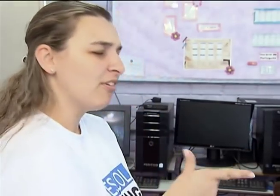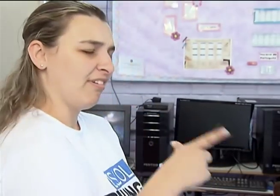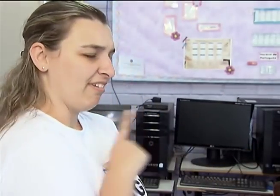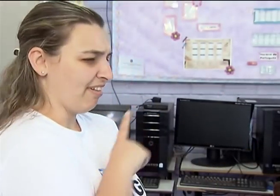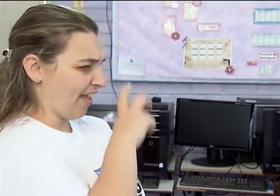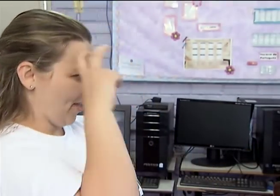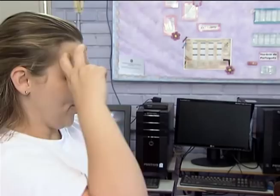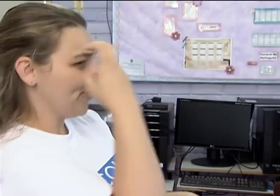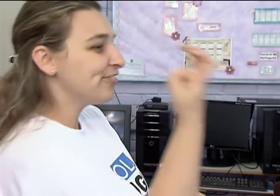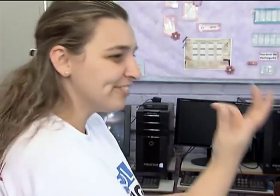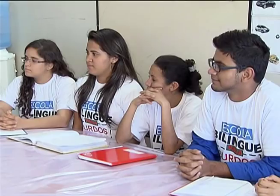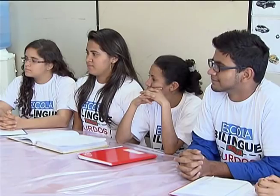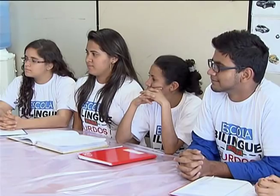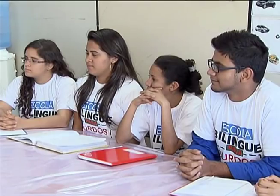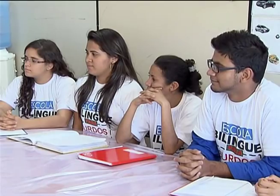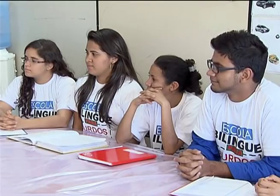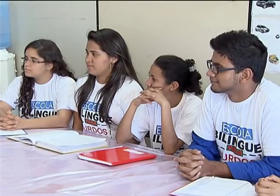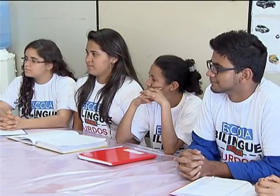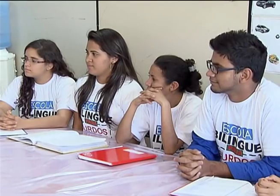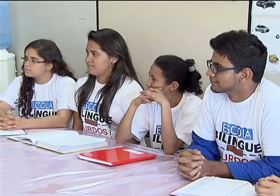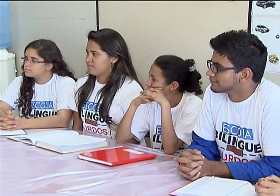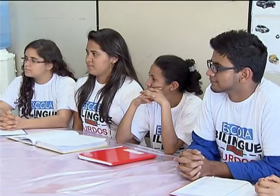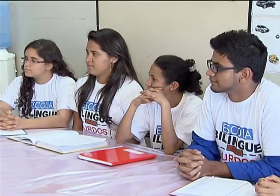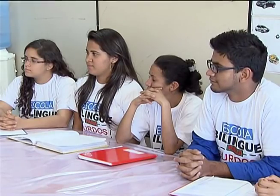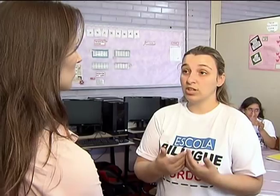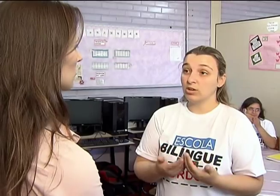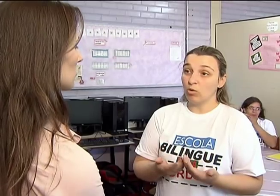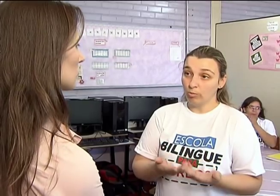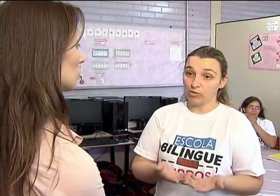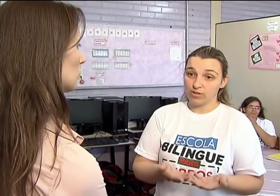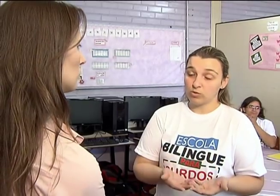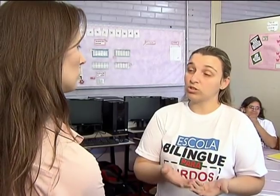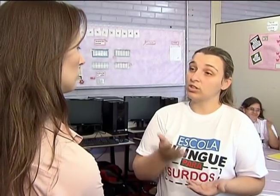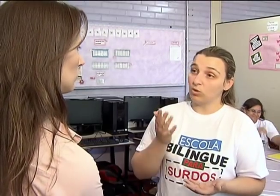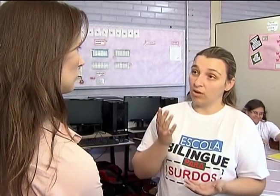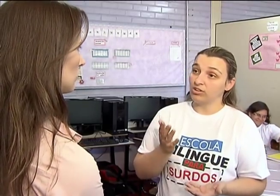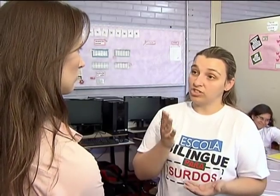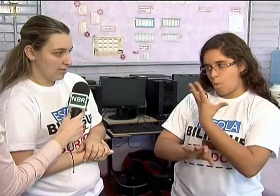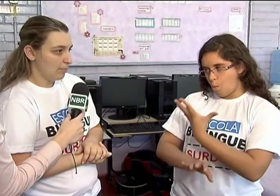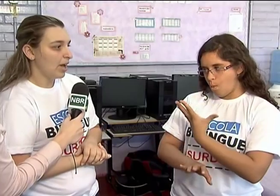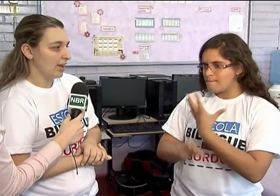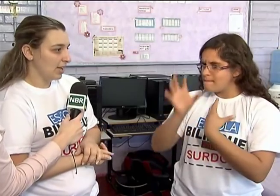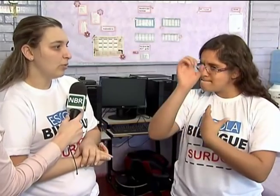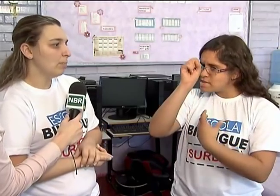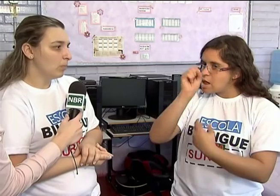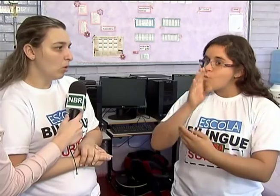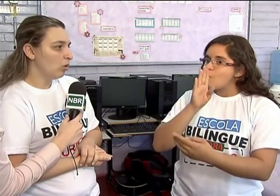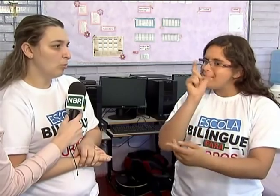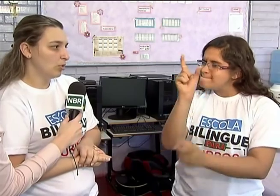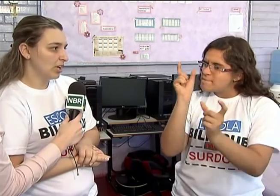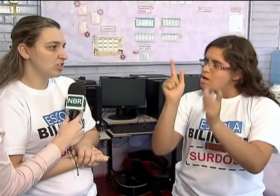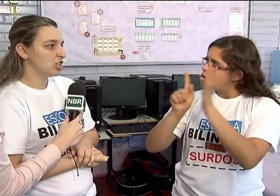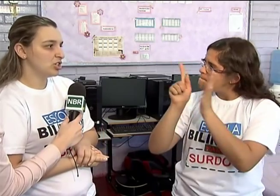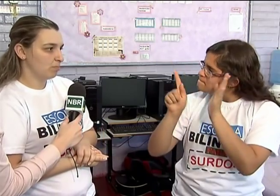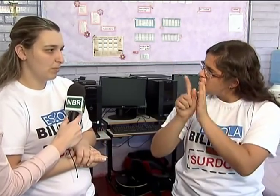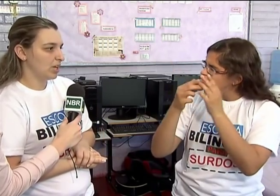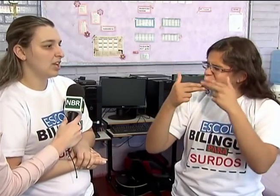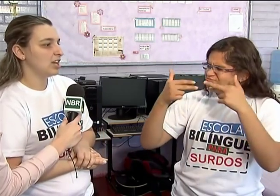turma separada é a língua portuguesa, matéria que Maíla adora. Separado é bom porque a gente aprende